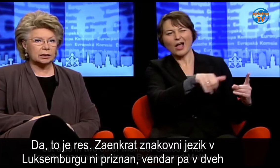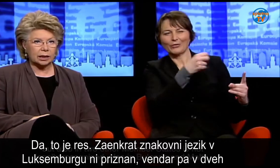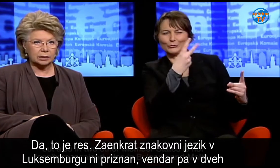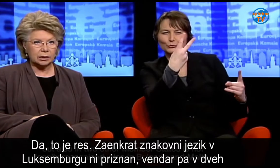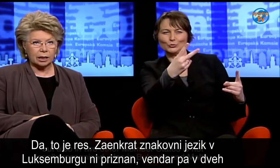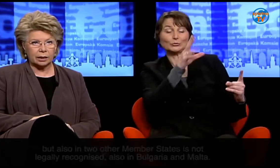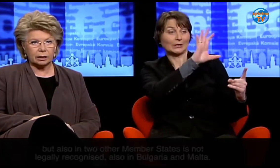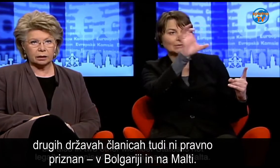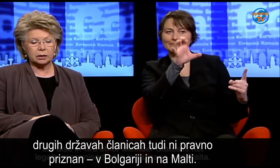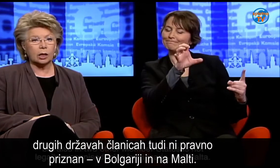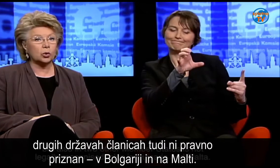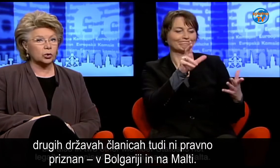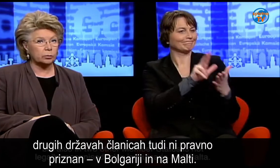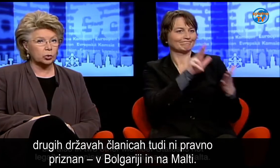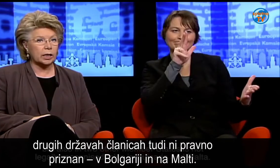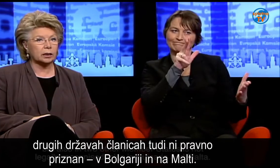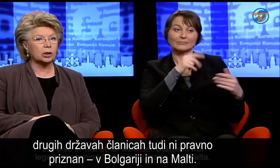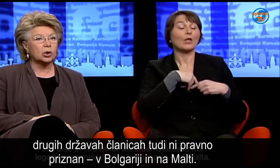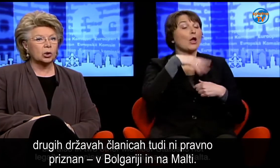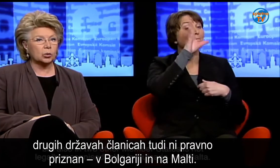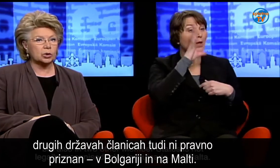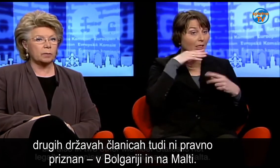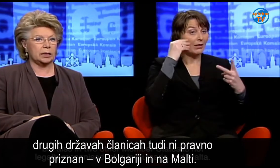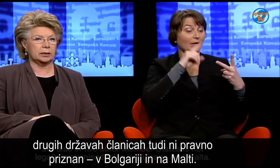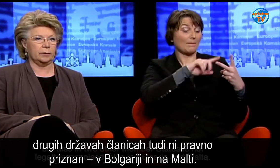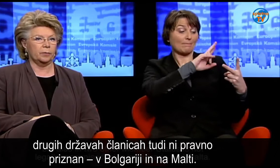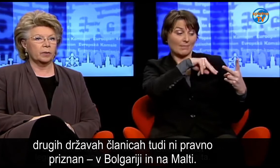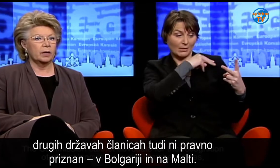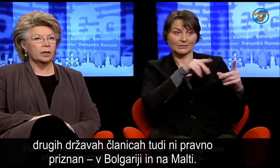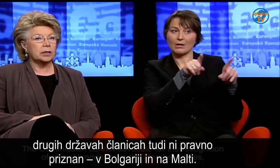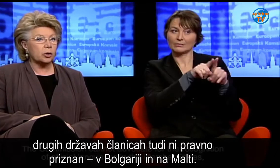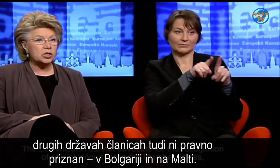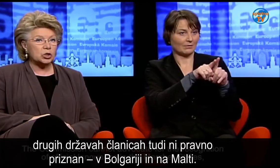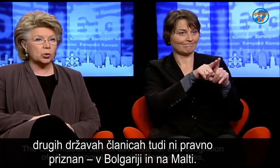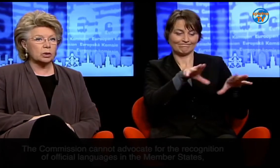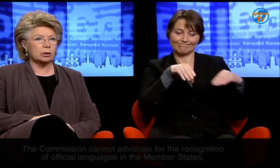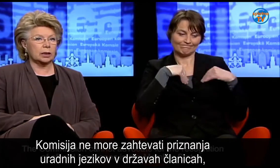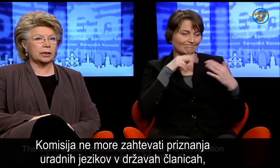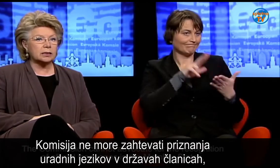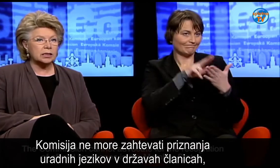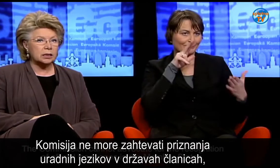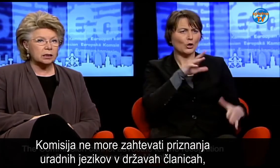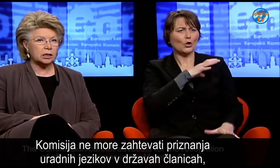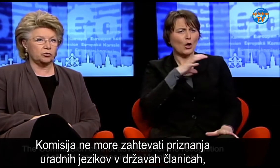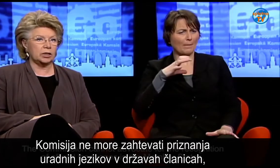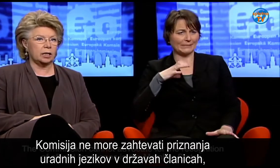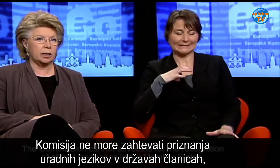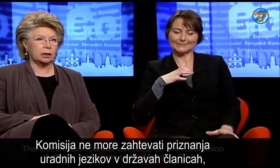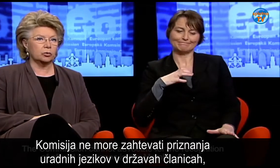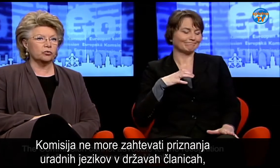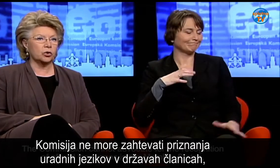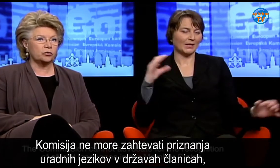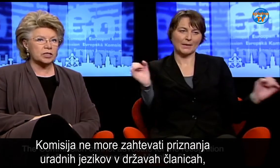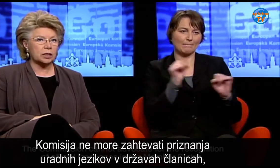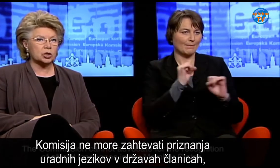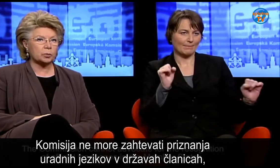Mitgliedstaaten nicht rechtlich anerkannt, auch noch in Bulgarien und Malta. Die Kommission kann sich nicht für die